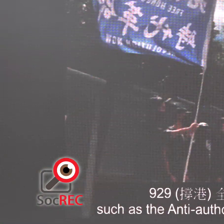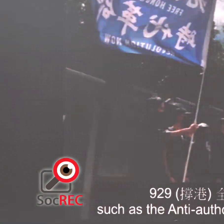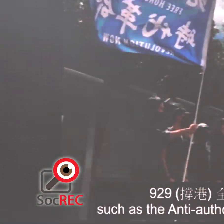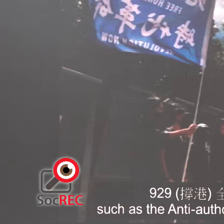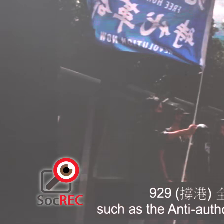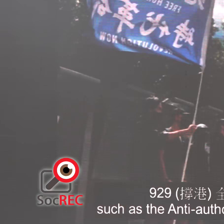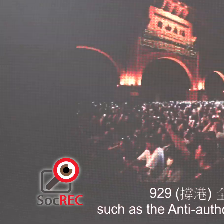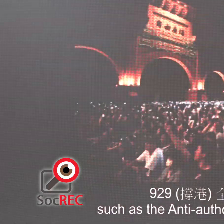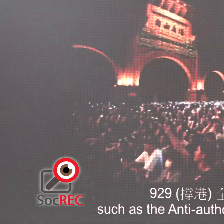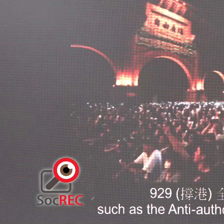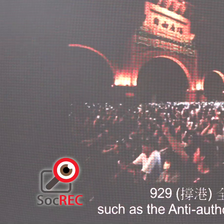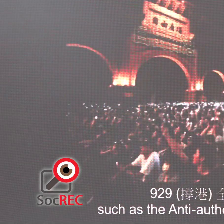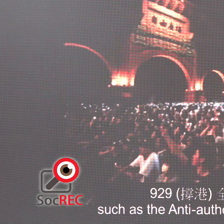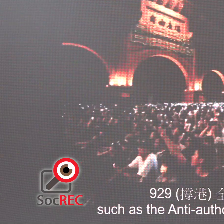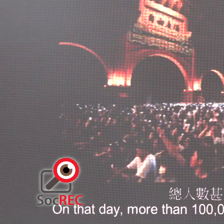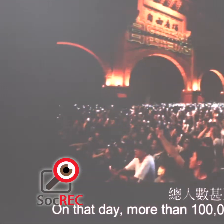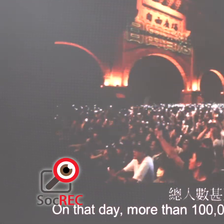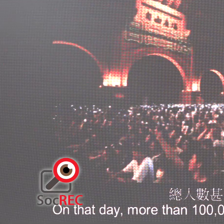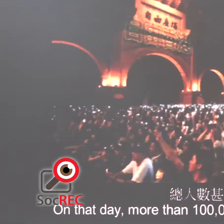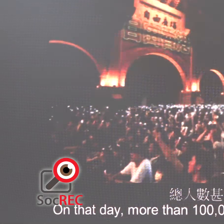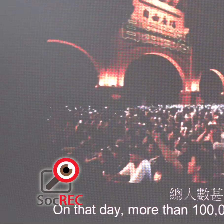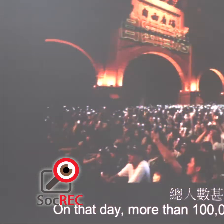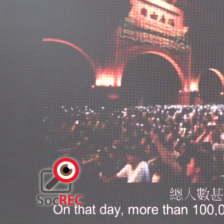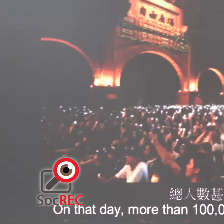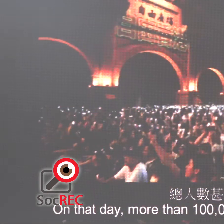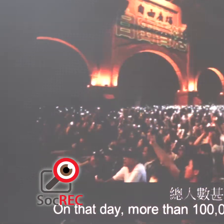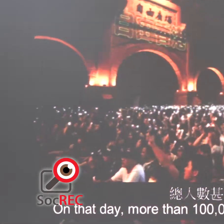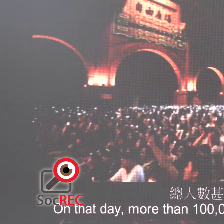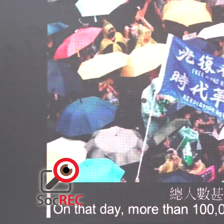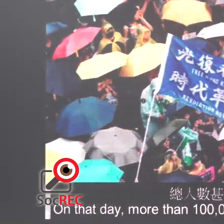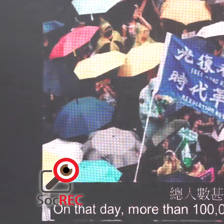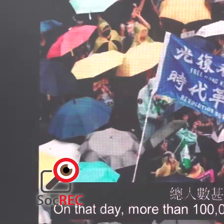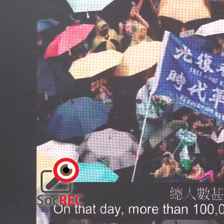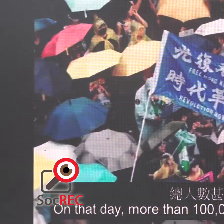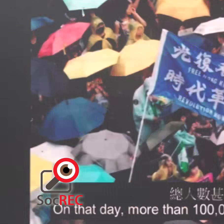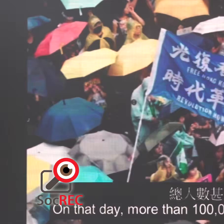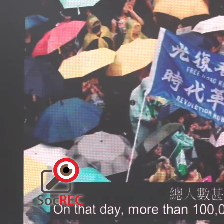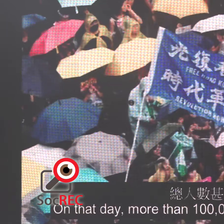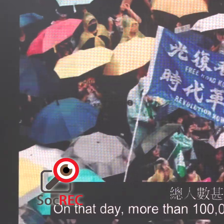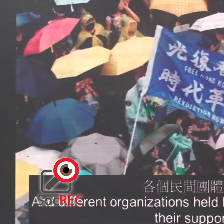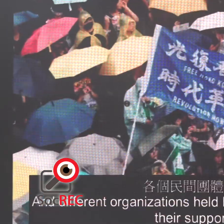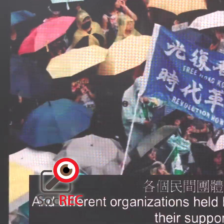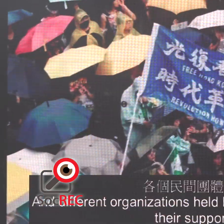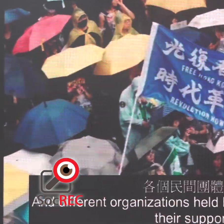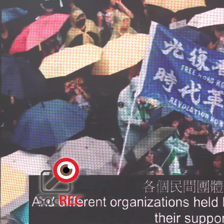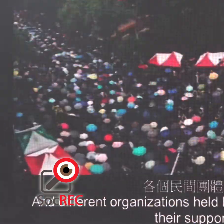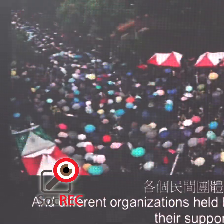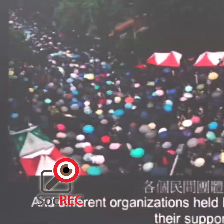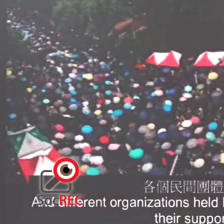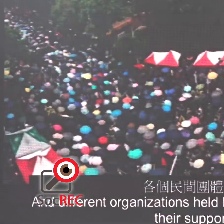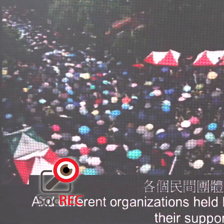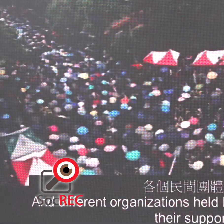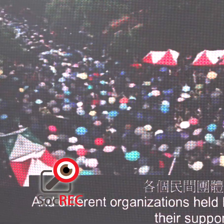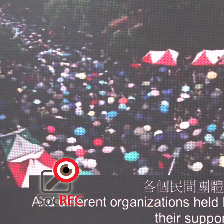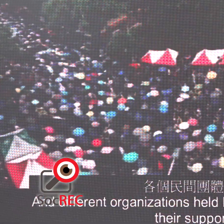929撐港反極權遊行，人數甚至多達100,000，各個民間